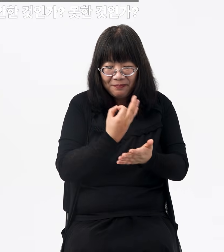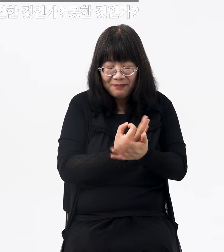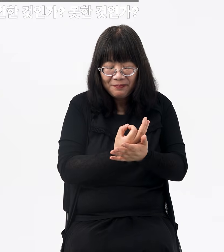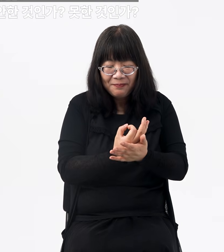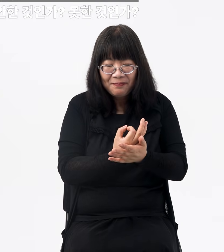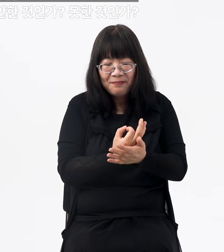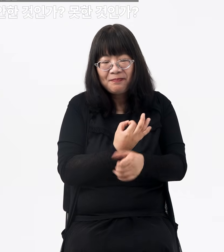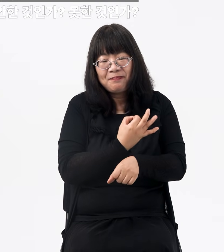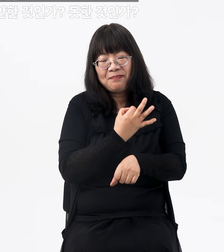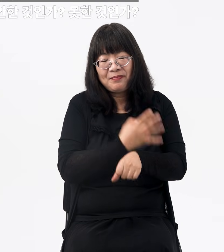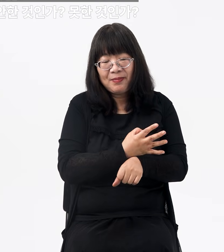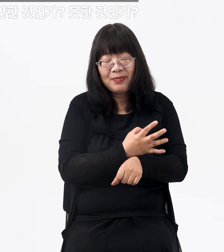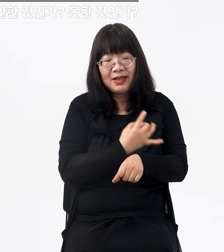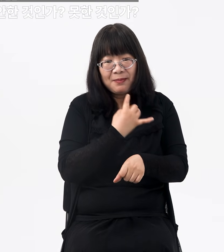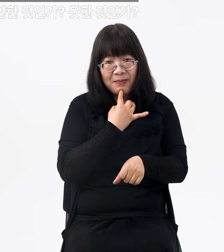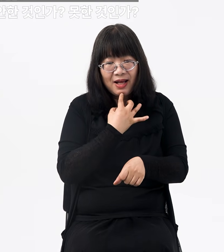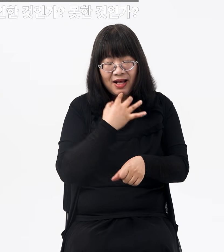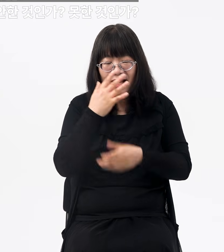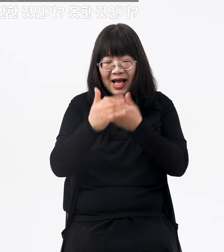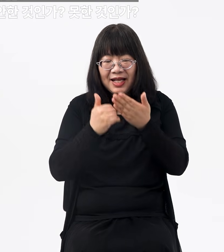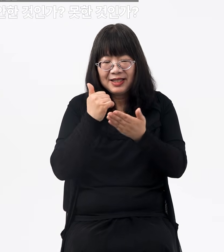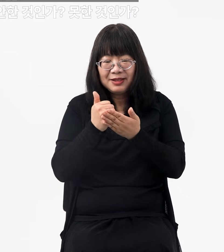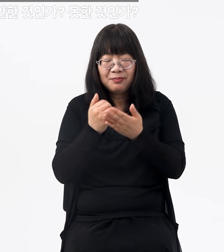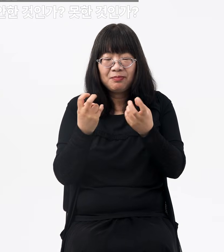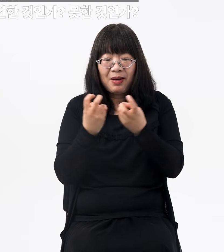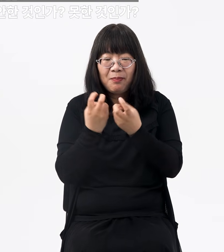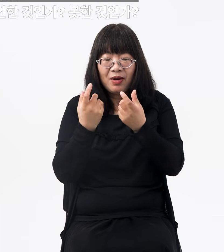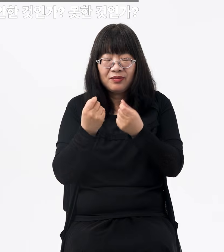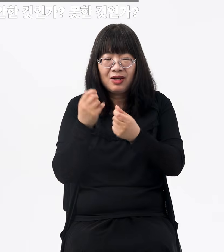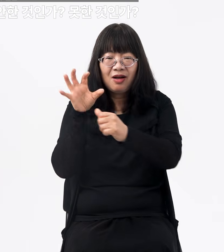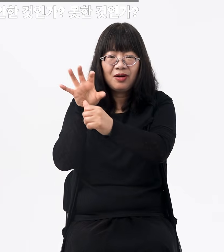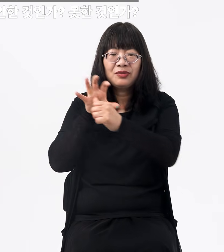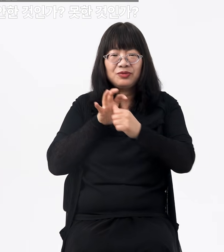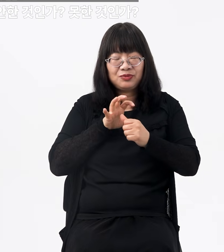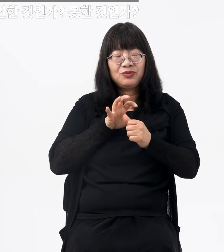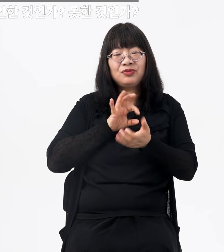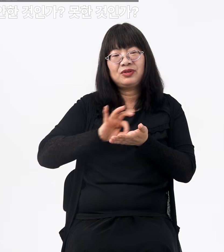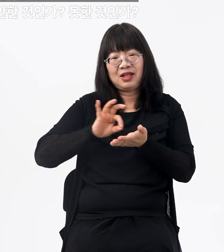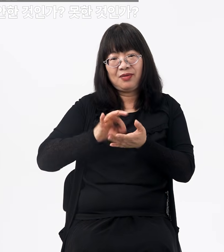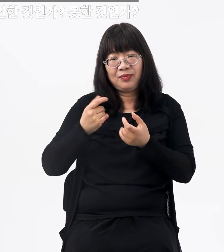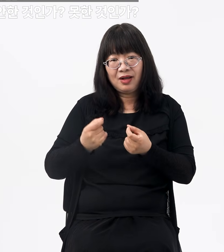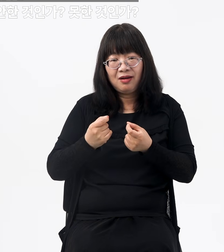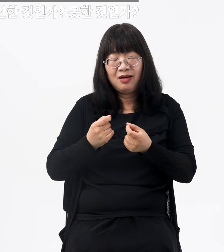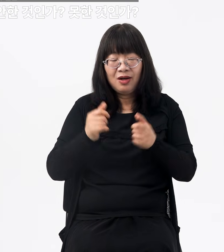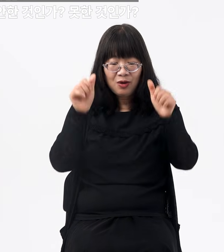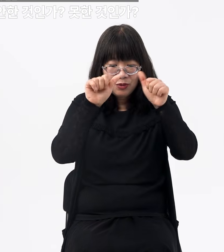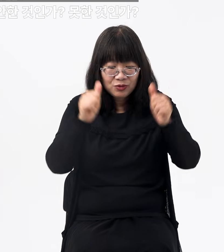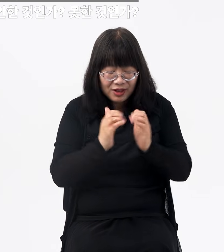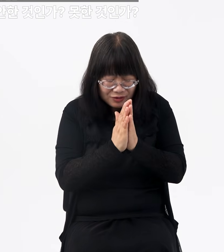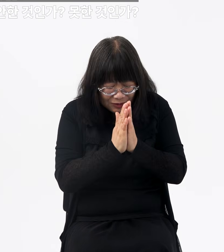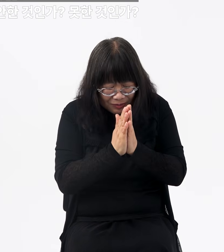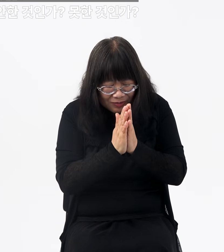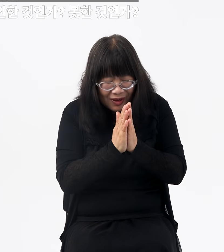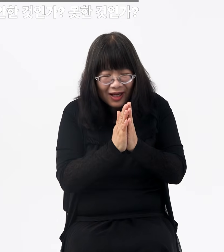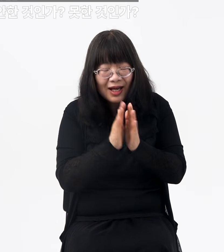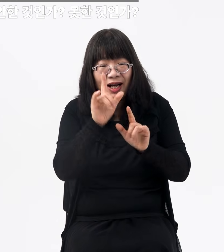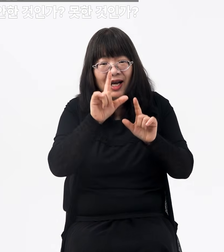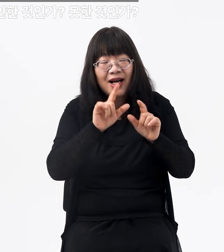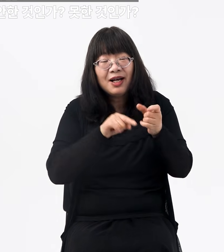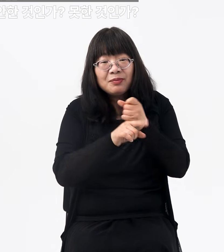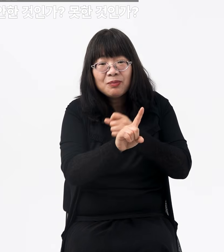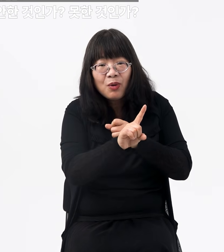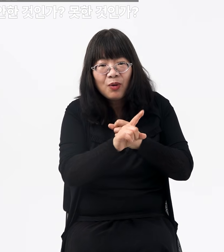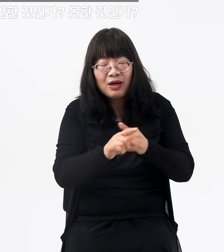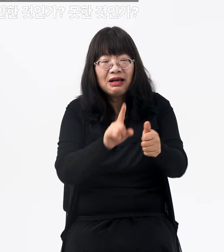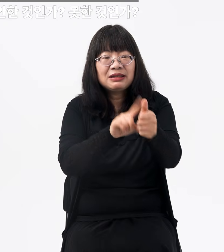데만 하나님을 수단화한 겁니다. 우상숭배가 다른 게 우상숭배예요? 대상을 수단하는